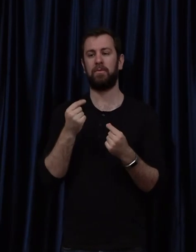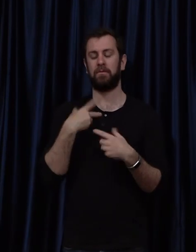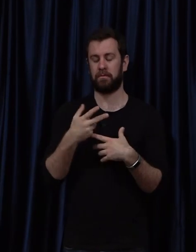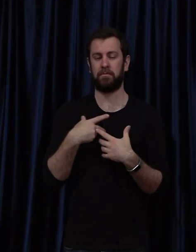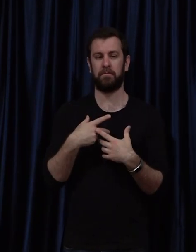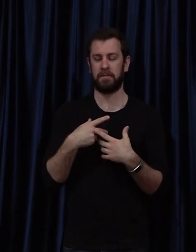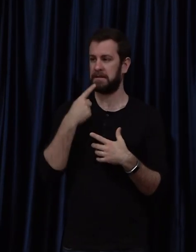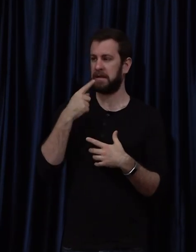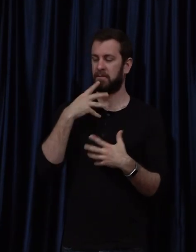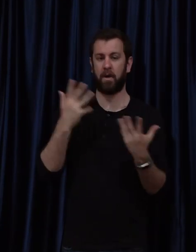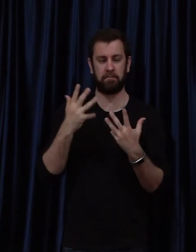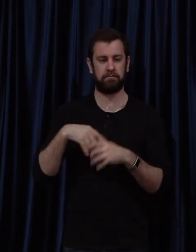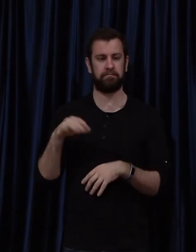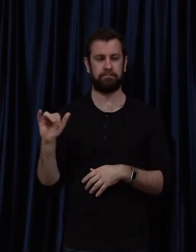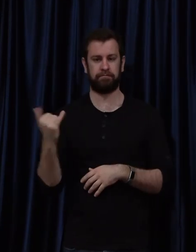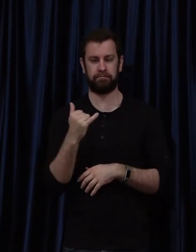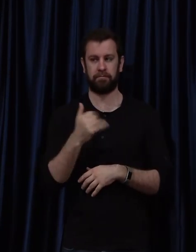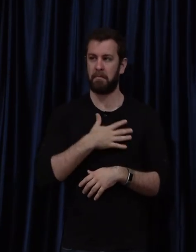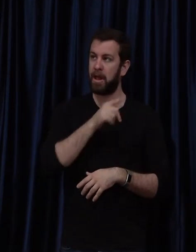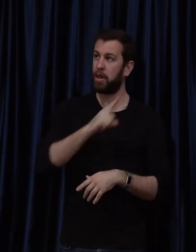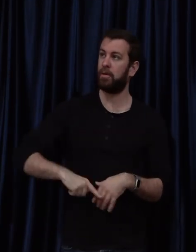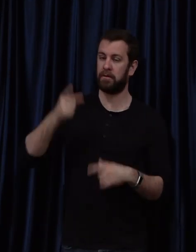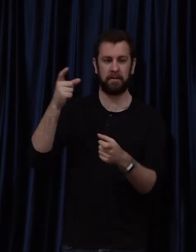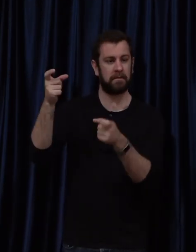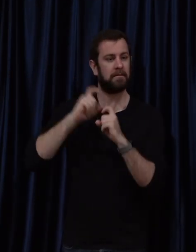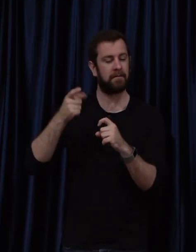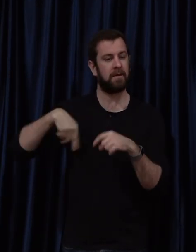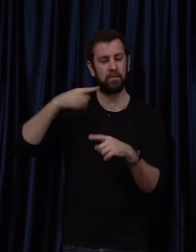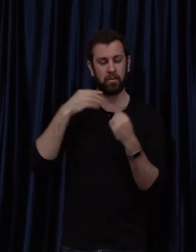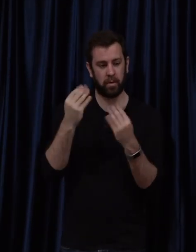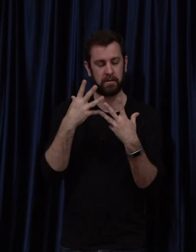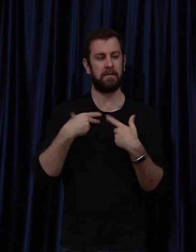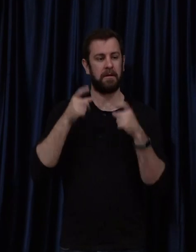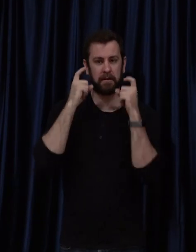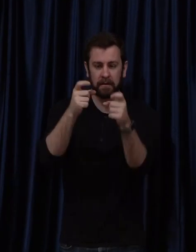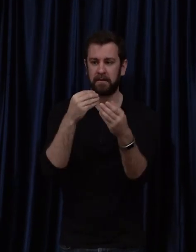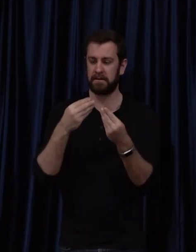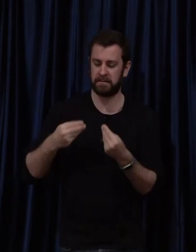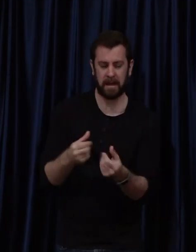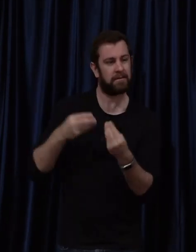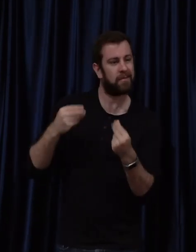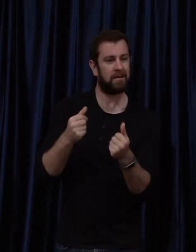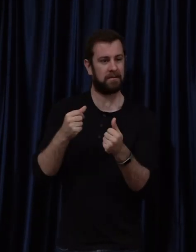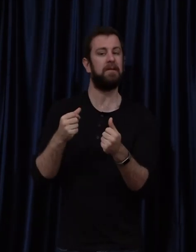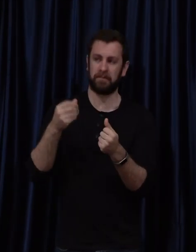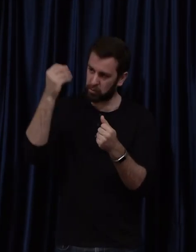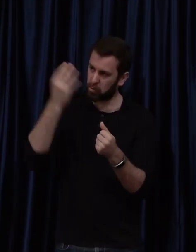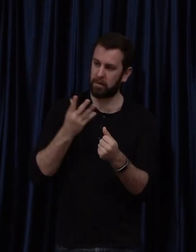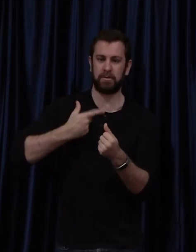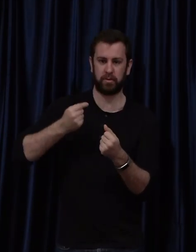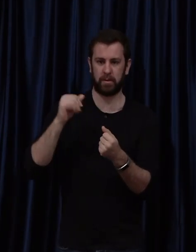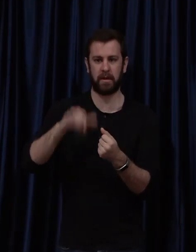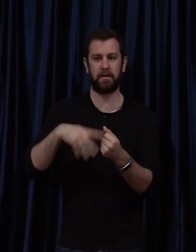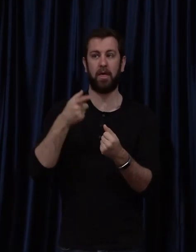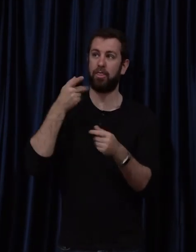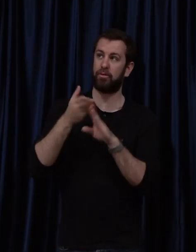Allahumma innaka amartana. Oh my Lord, you've instructed us to donate and spend. ثُمَّ لَمْ تَجْعَلْ عِنْدِي مَا أَتَقَوَّى عَلَيْهِ. And then